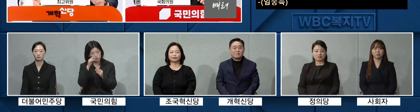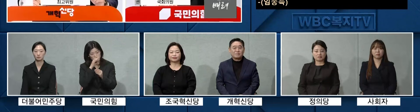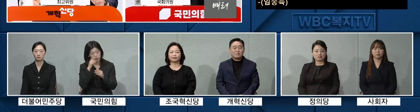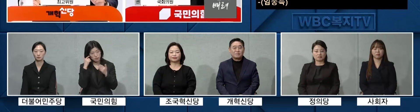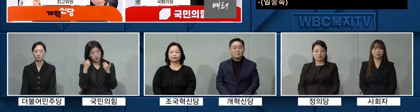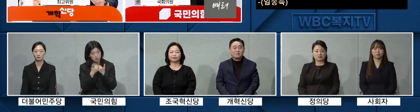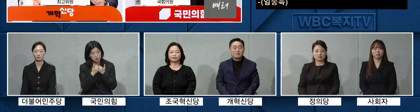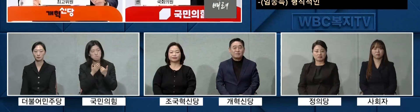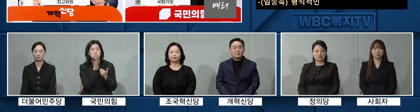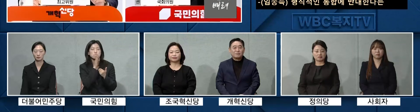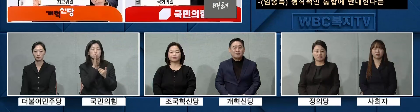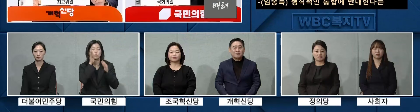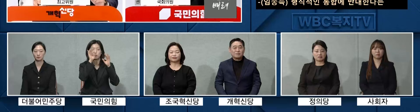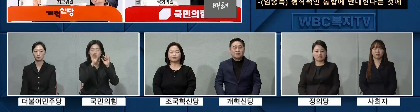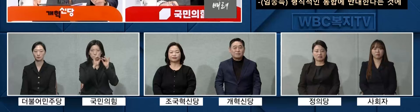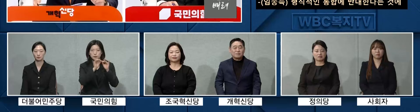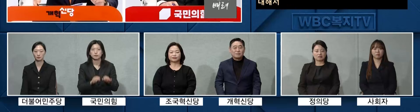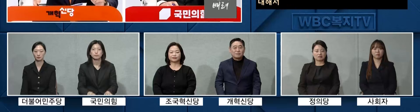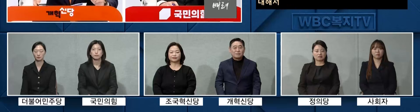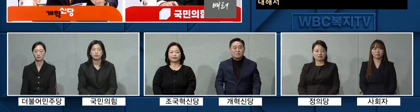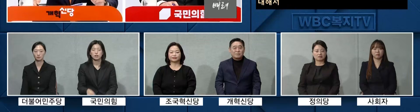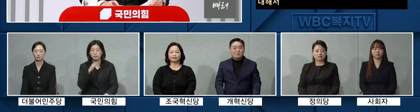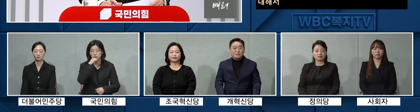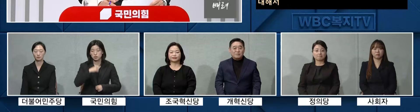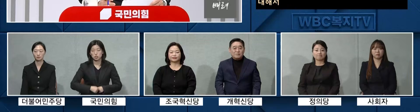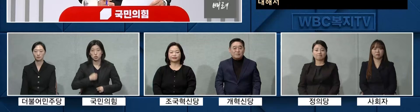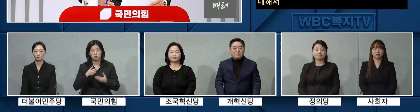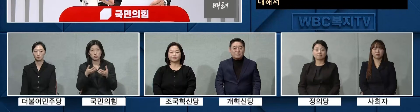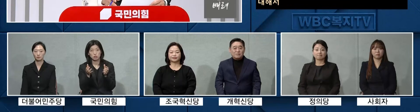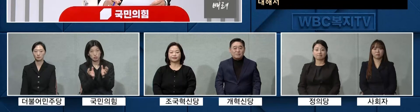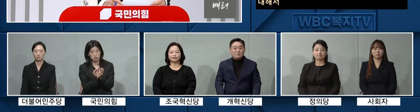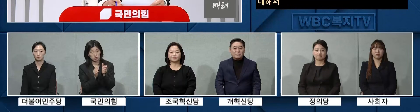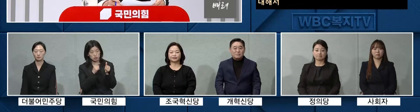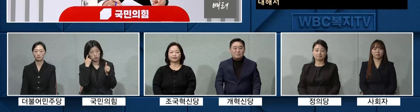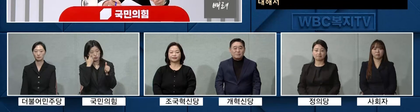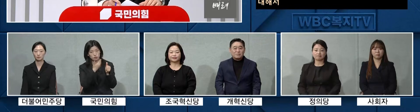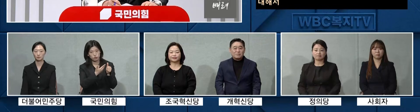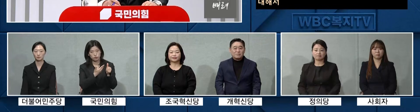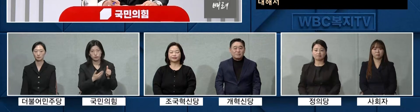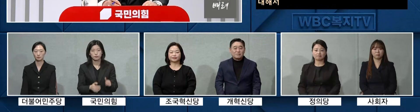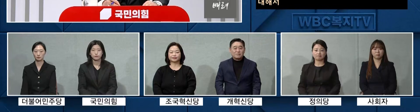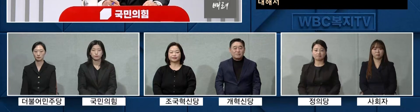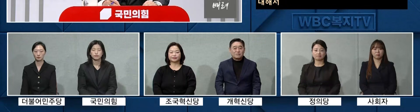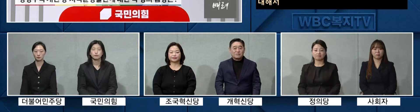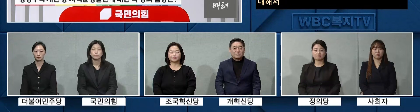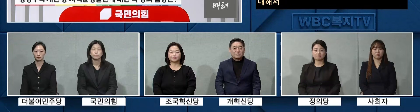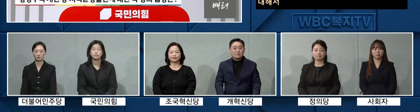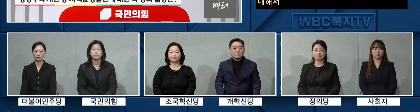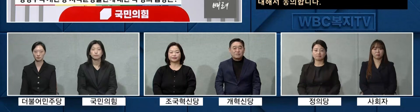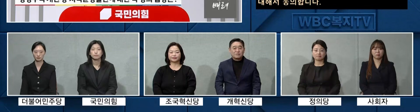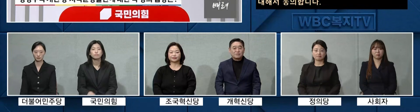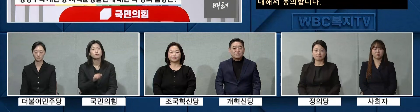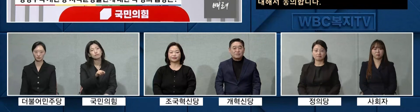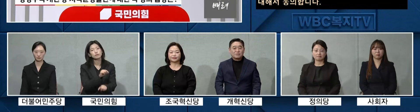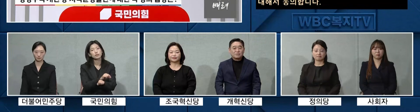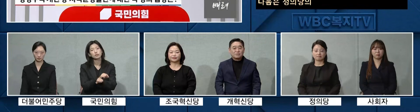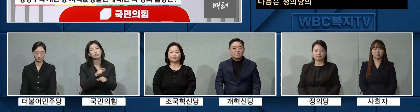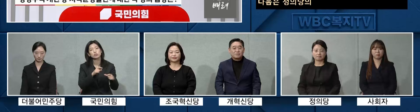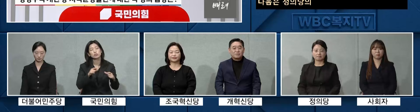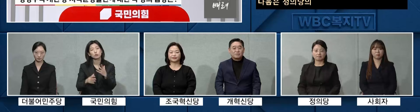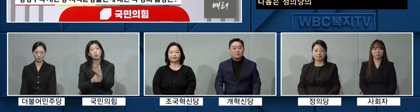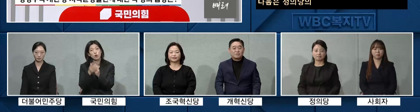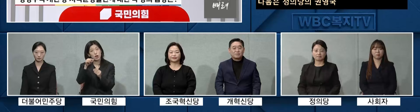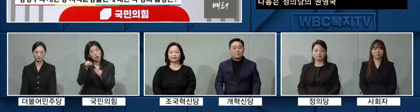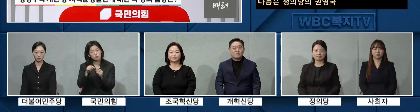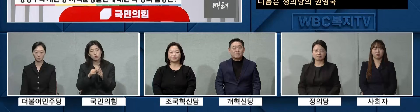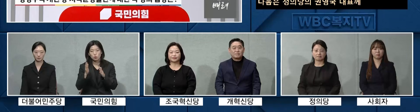합니다. 다음은 정의당의 권영국 대표께 질문을 하겠습니다. 정의당에서는 행정통합이 공공서비스